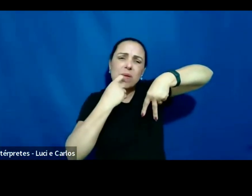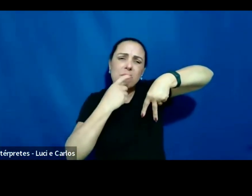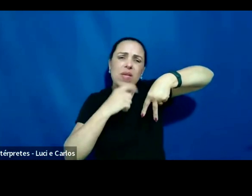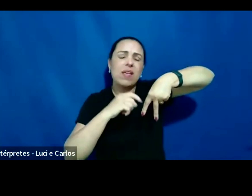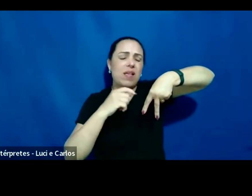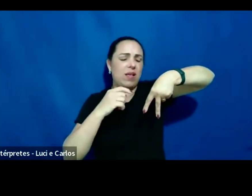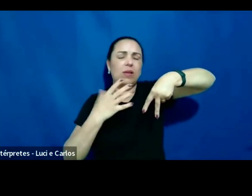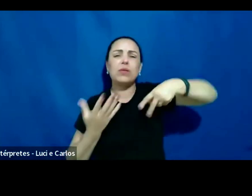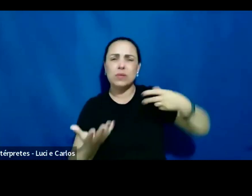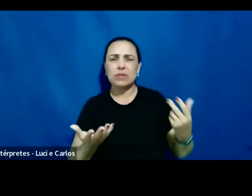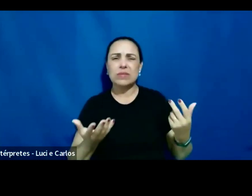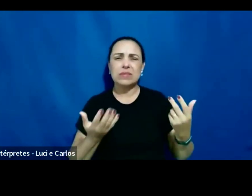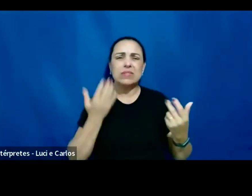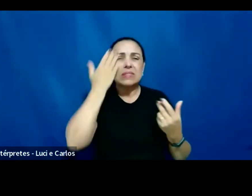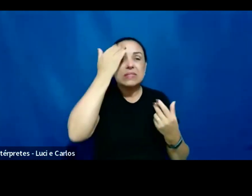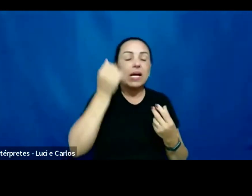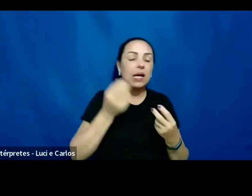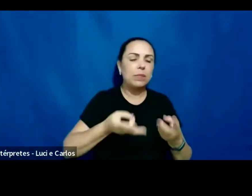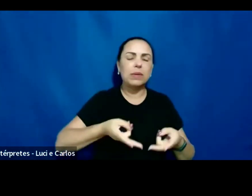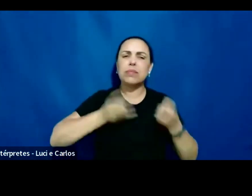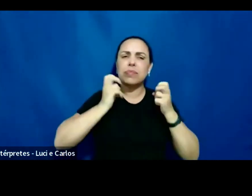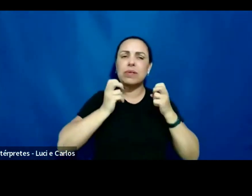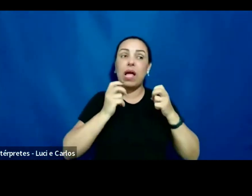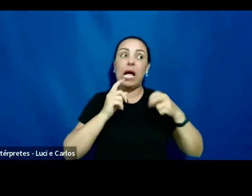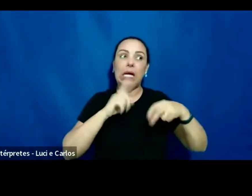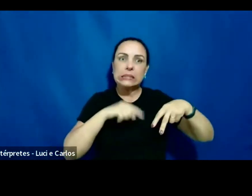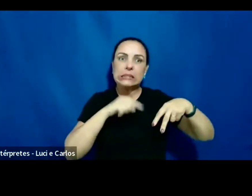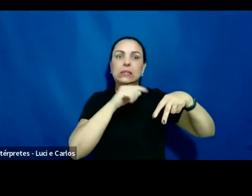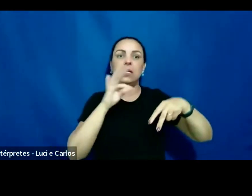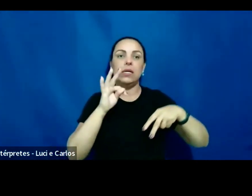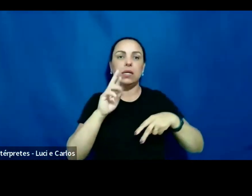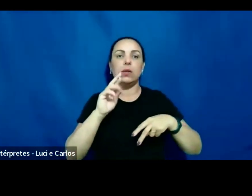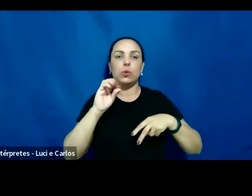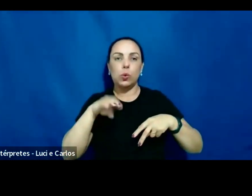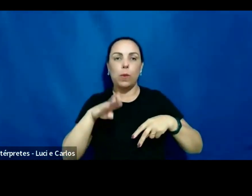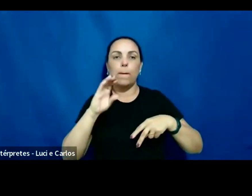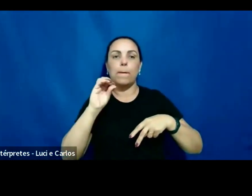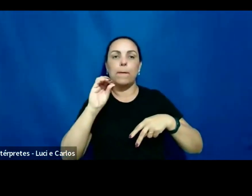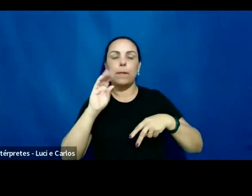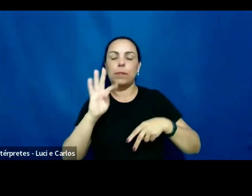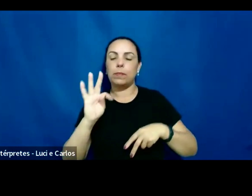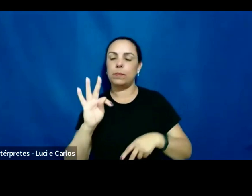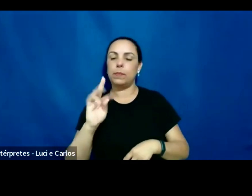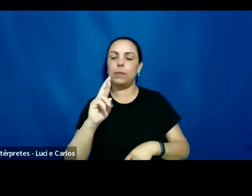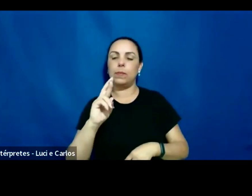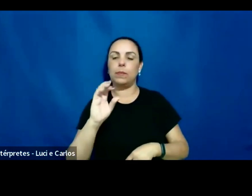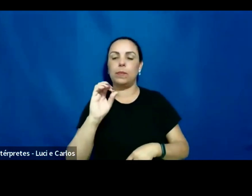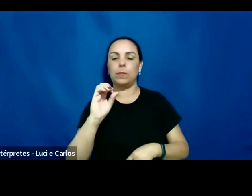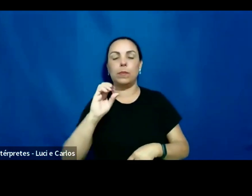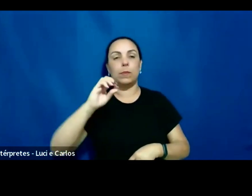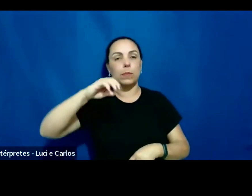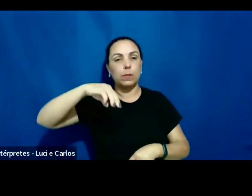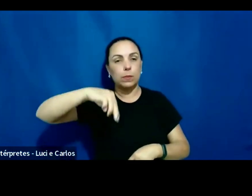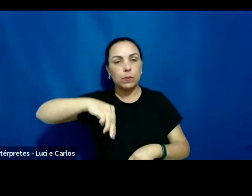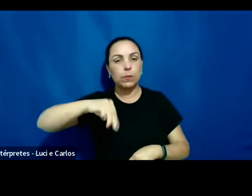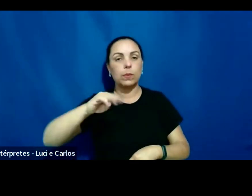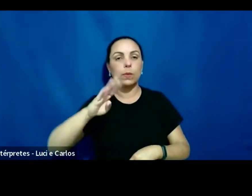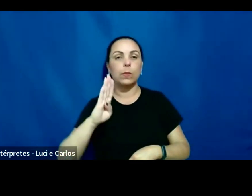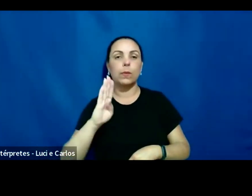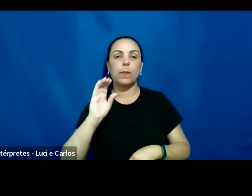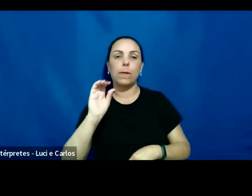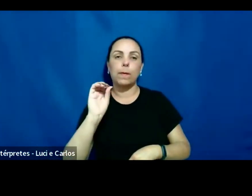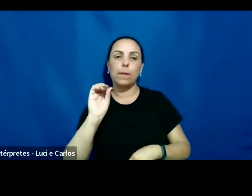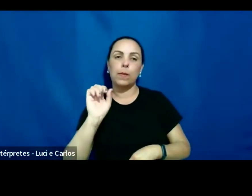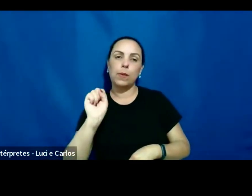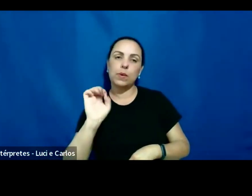alguns sintomas que pode ser trombose. Não estou falando que é categórico que é trombose, mas